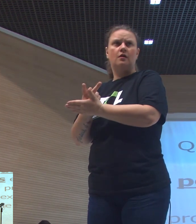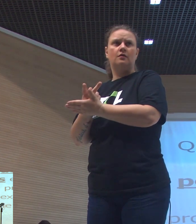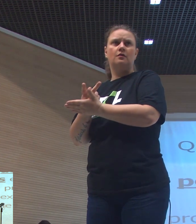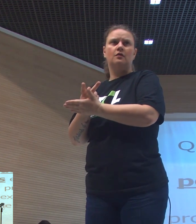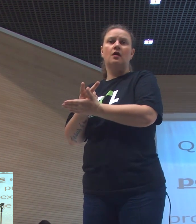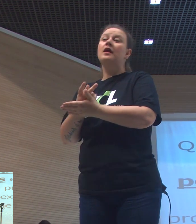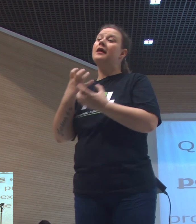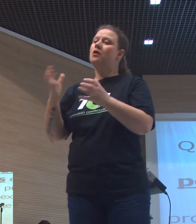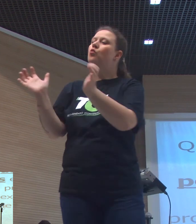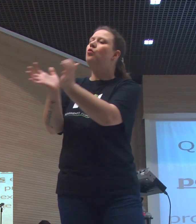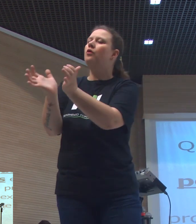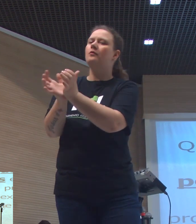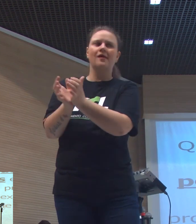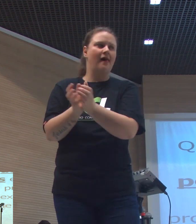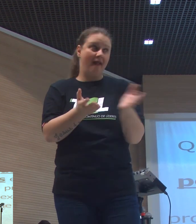coisa da empresa.